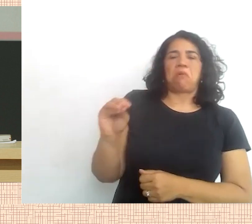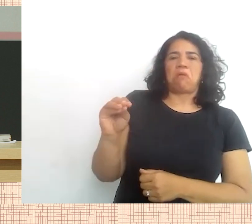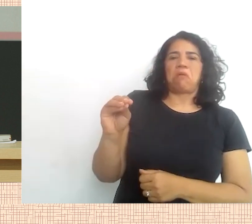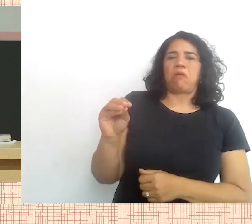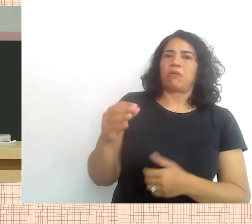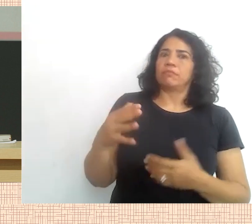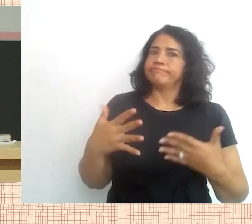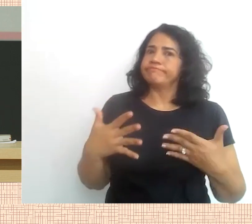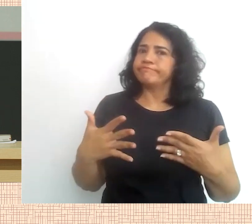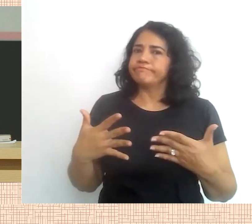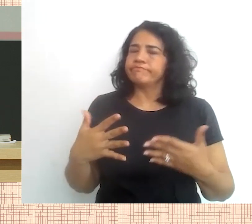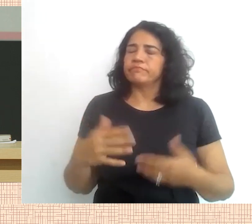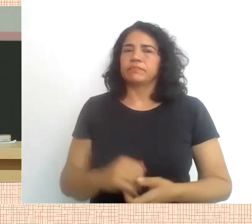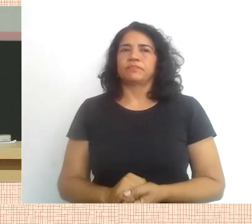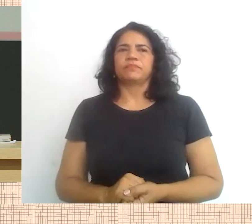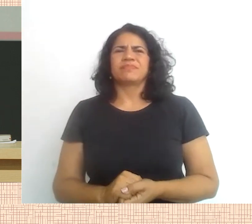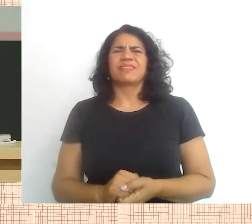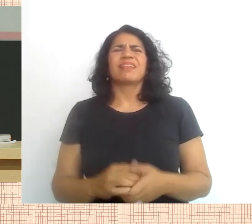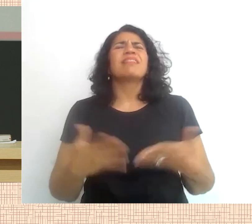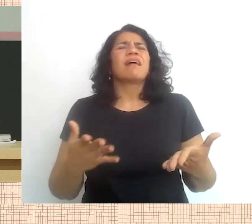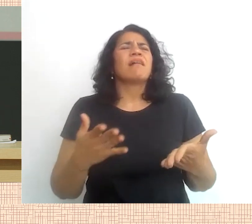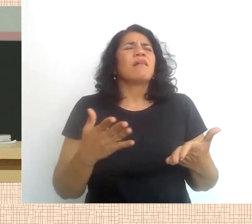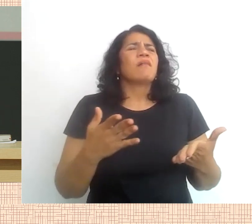Vamos, cadê os valentes de Davi?